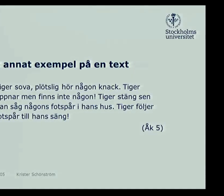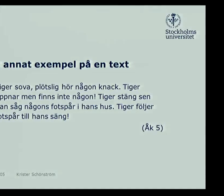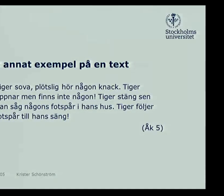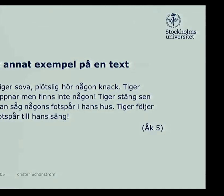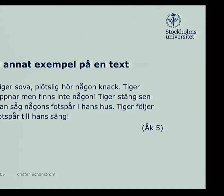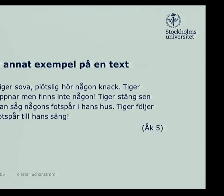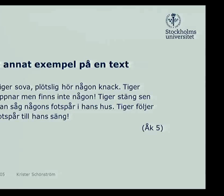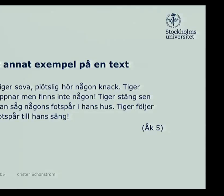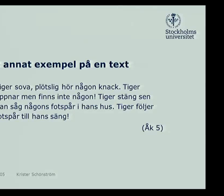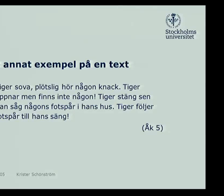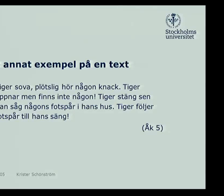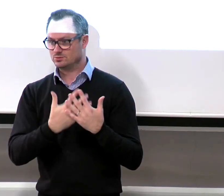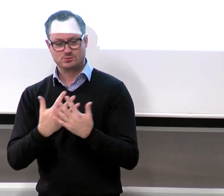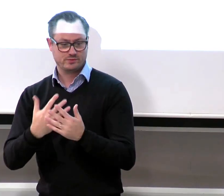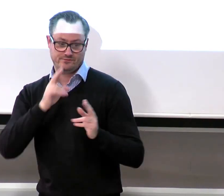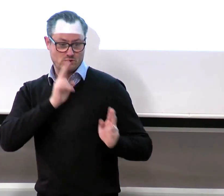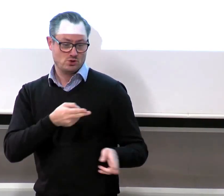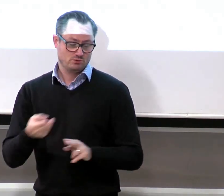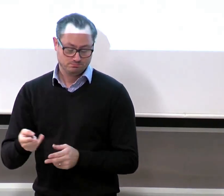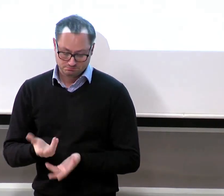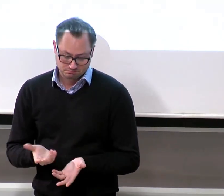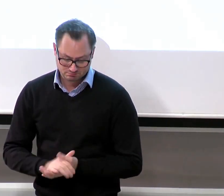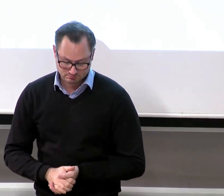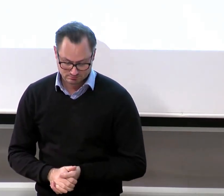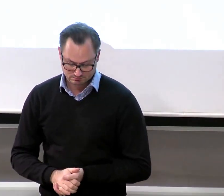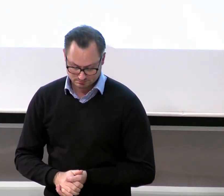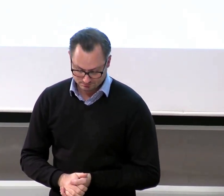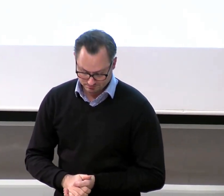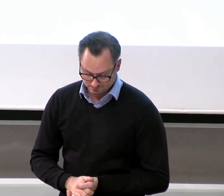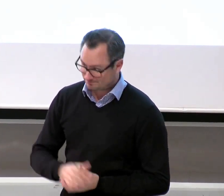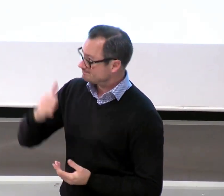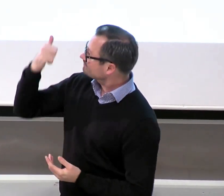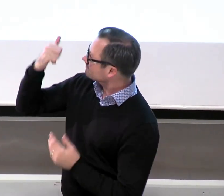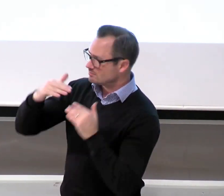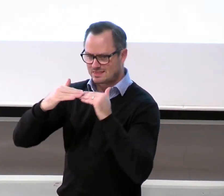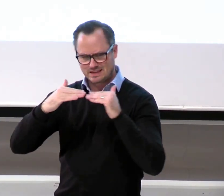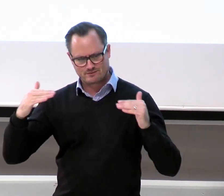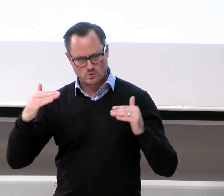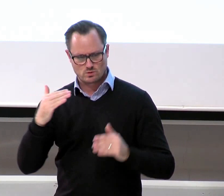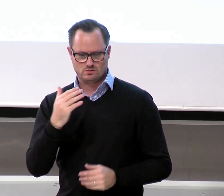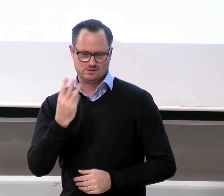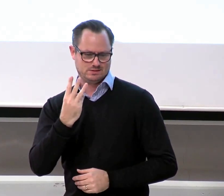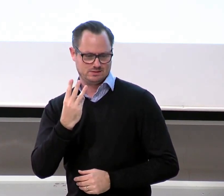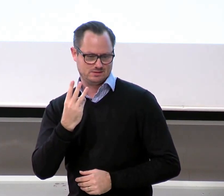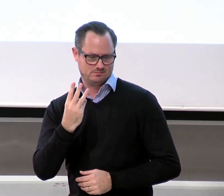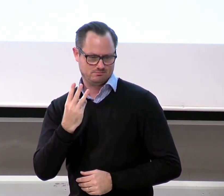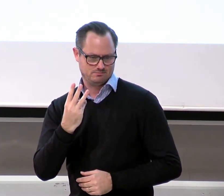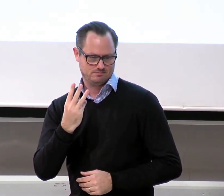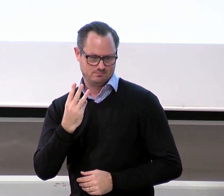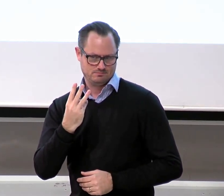fotspår. Det är en typisk struktur för en andra språksinlärare. Det är inte alls ovanligt att det ser ut så här. Jag har kategoriserat